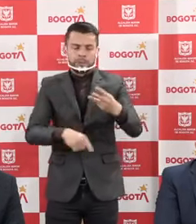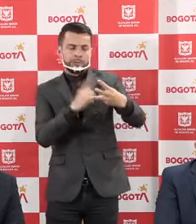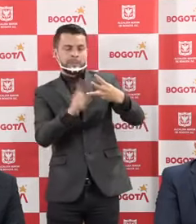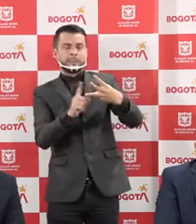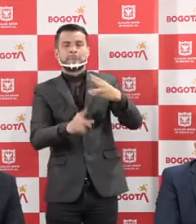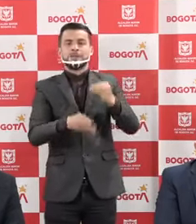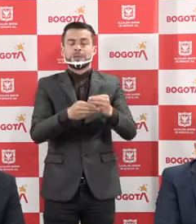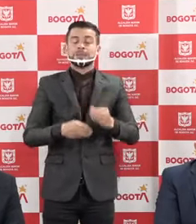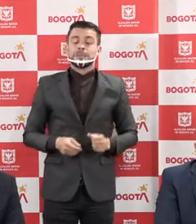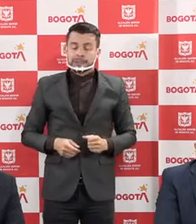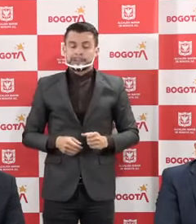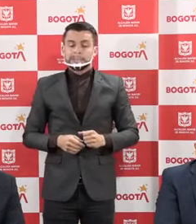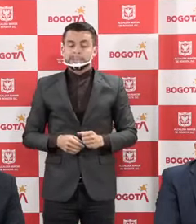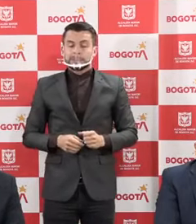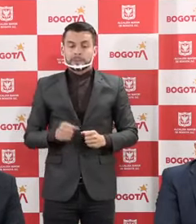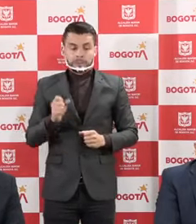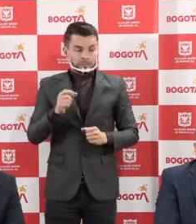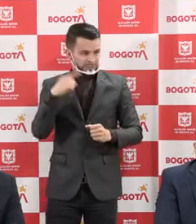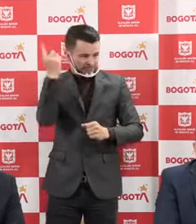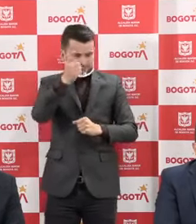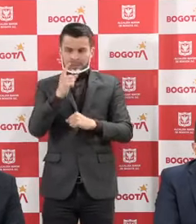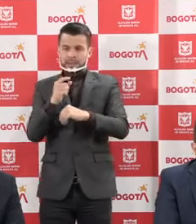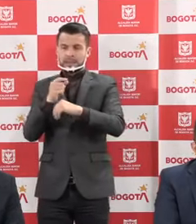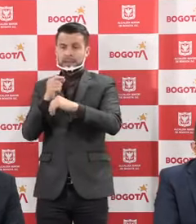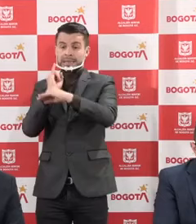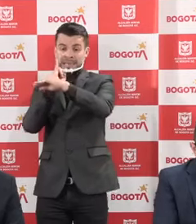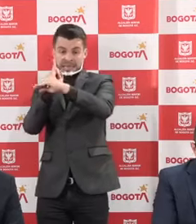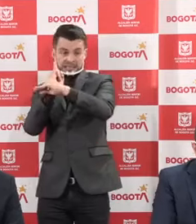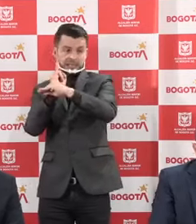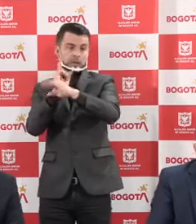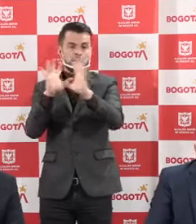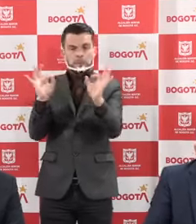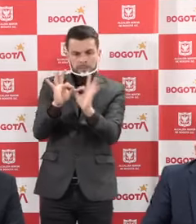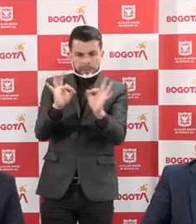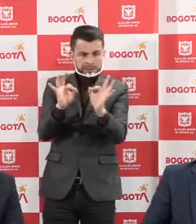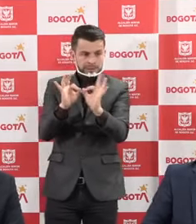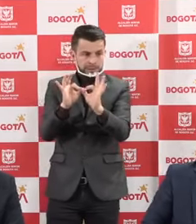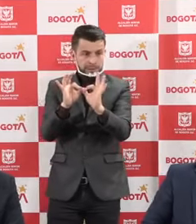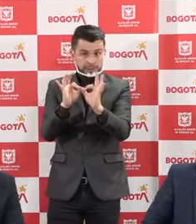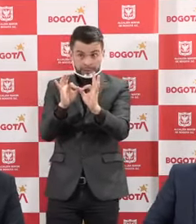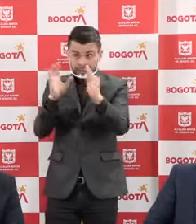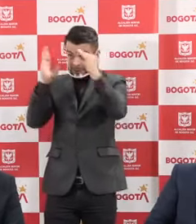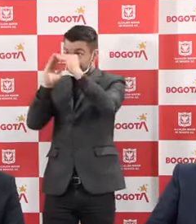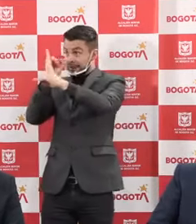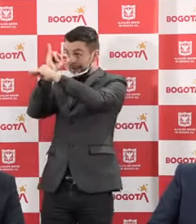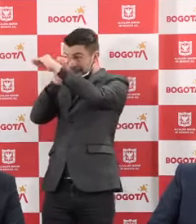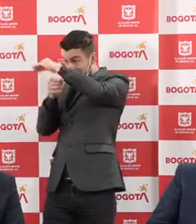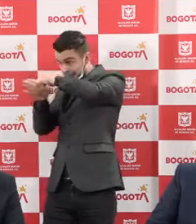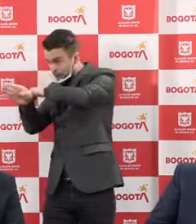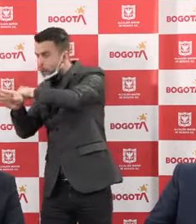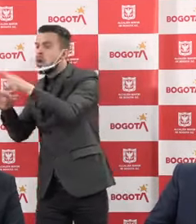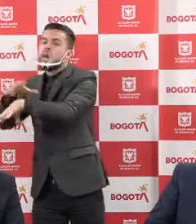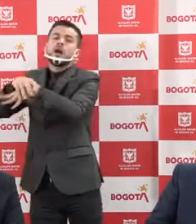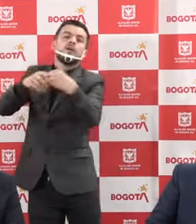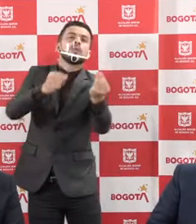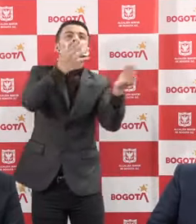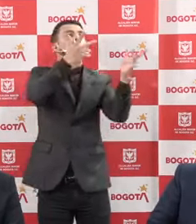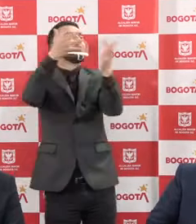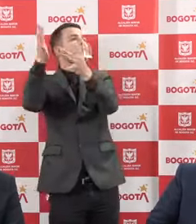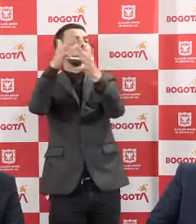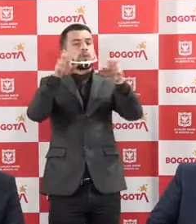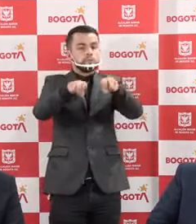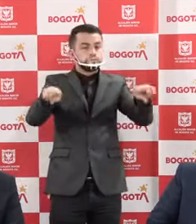de cultos religiosos al aire libre y listo frente a la primera pregunta y